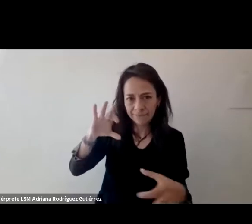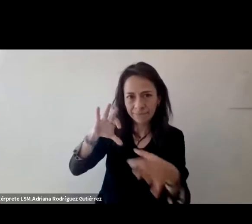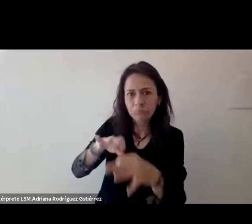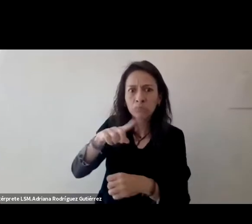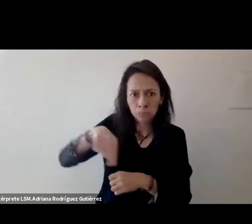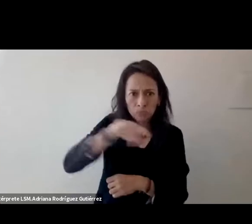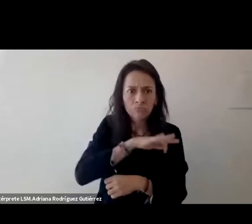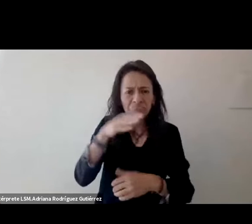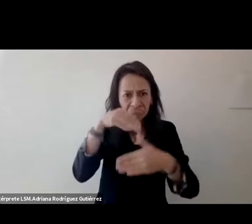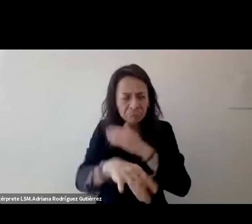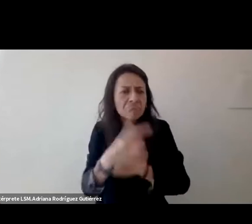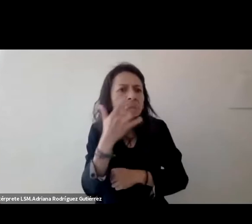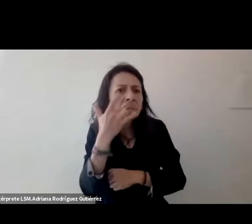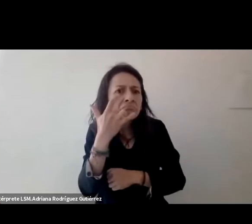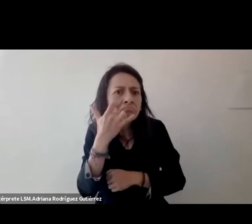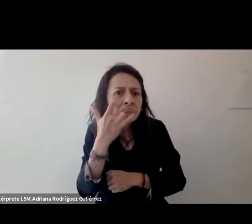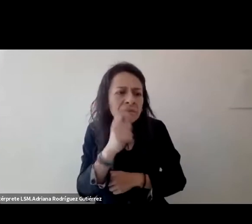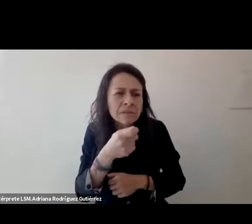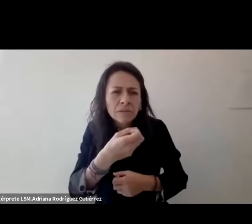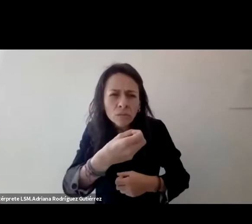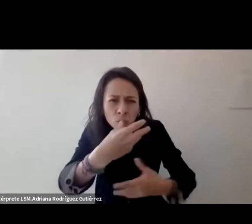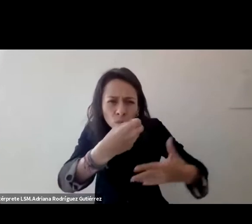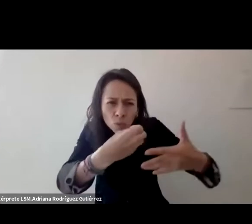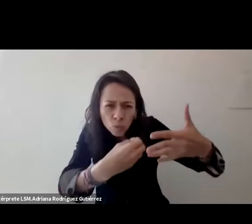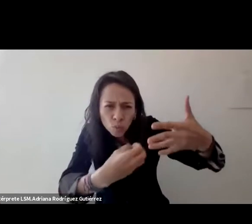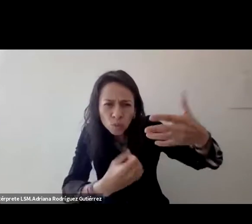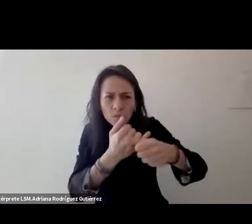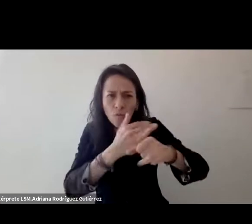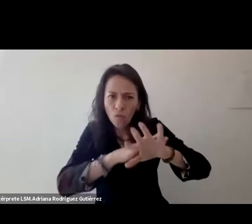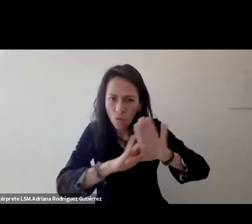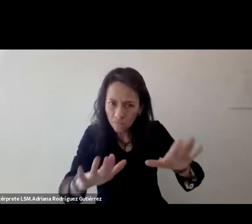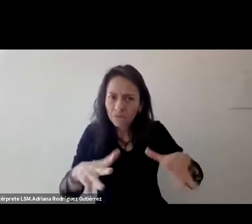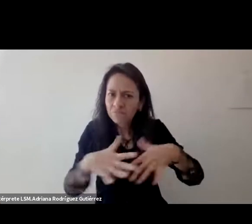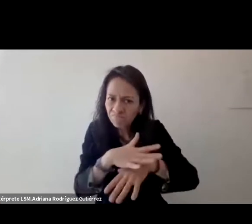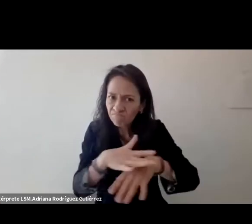ver la información actualizada, ¿no? Si nos la pueden poner también